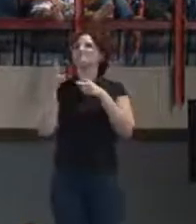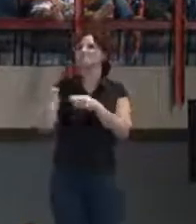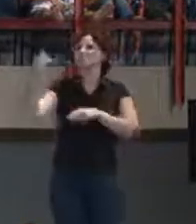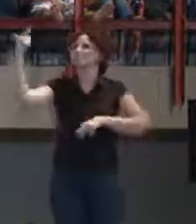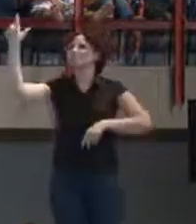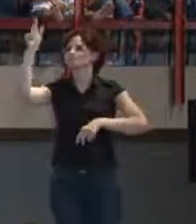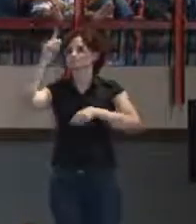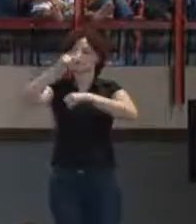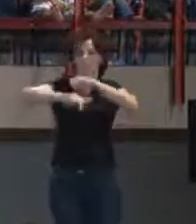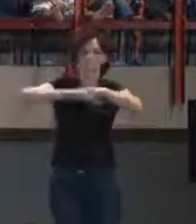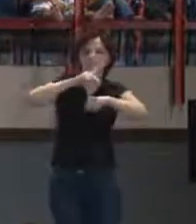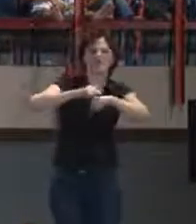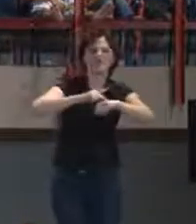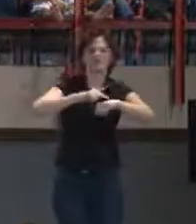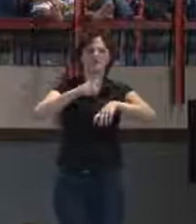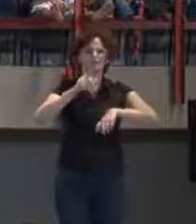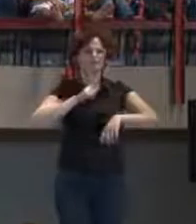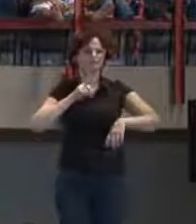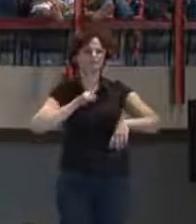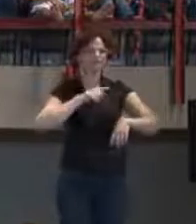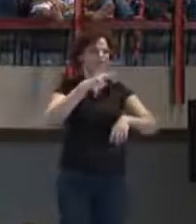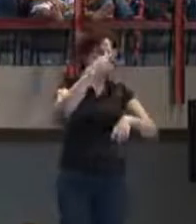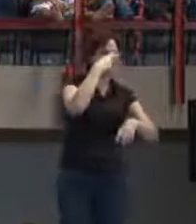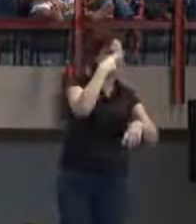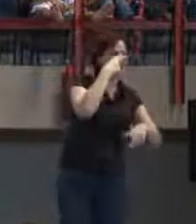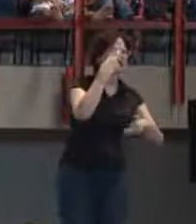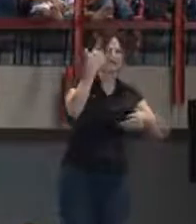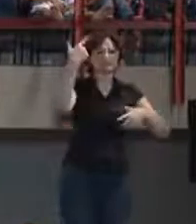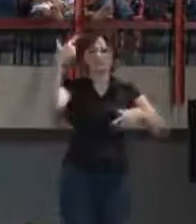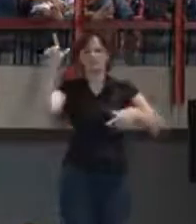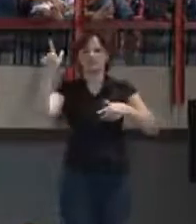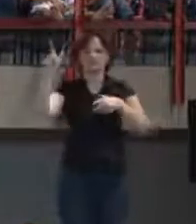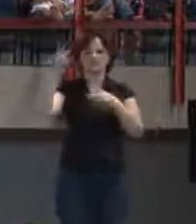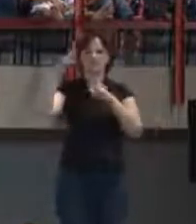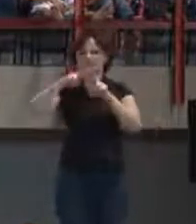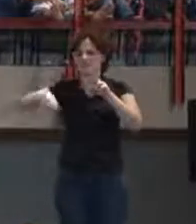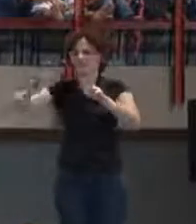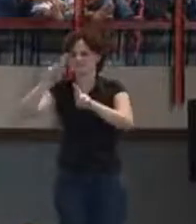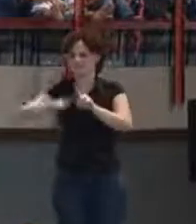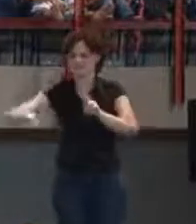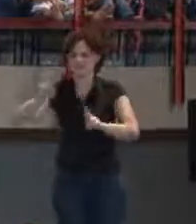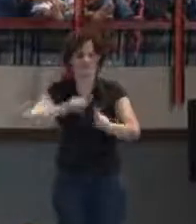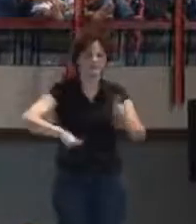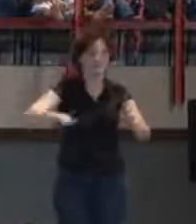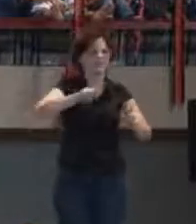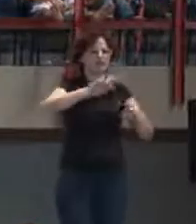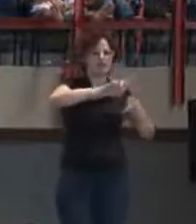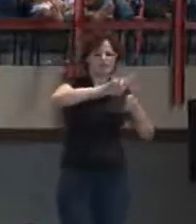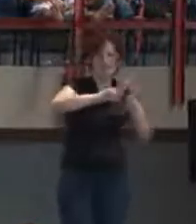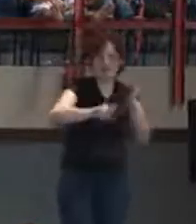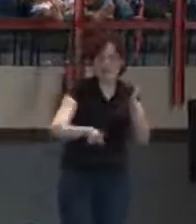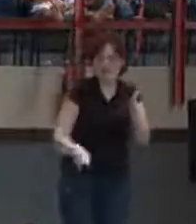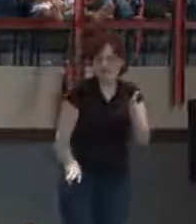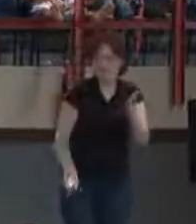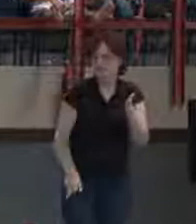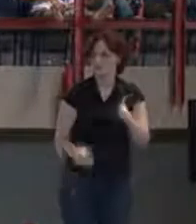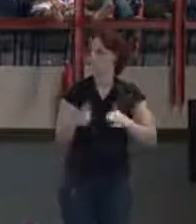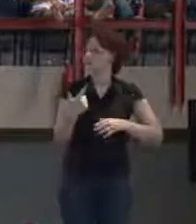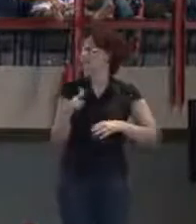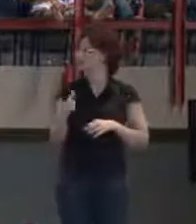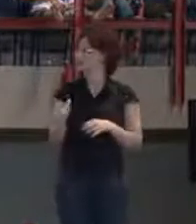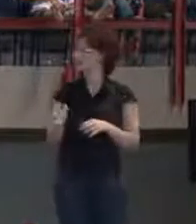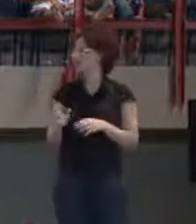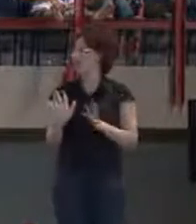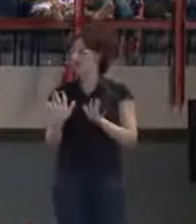vieram agostinianos, vieram dominicanos, vieram não sei o quê, capuchinos, até vieram um